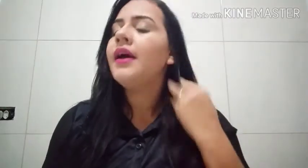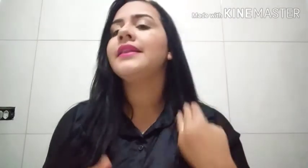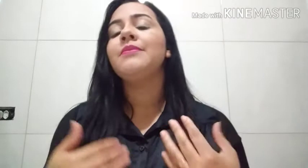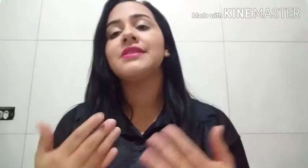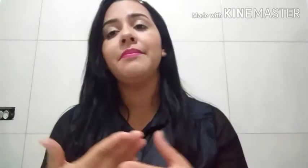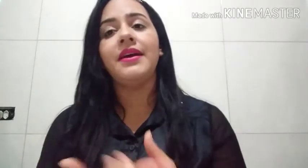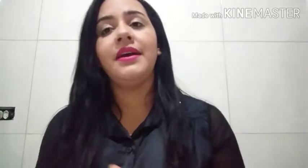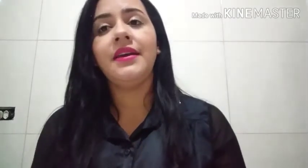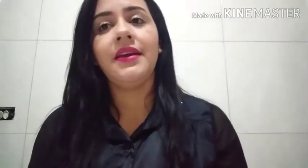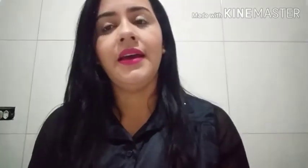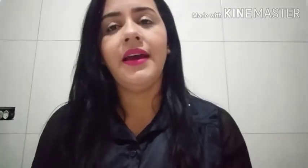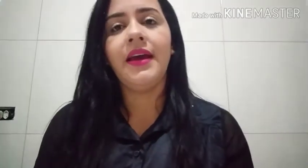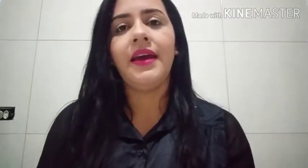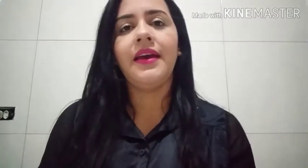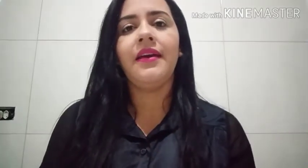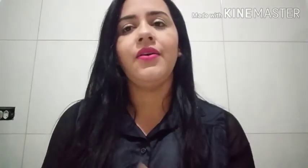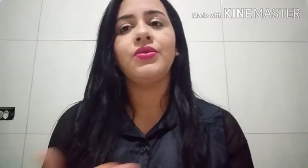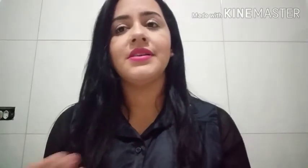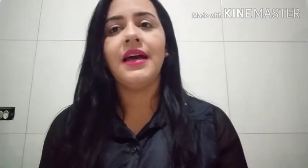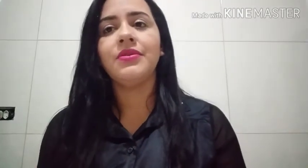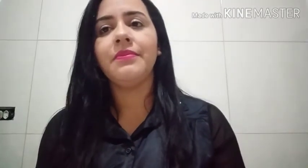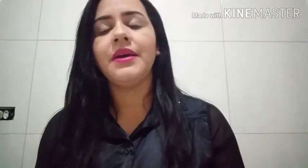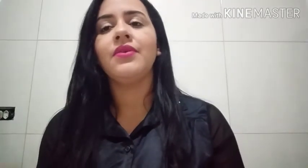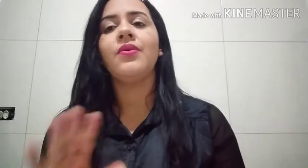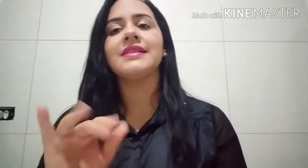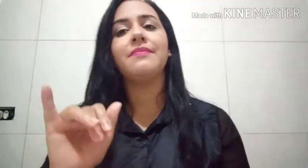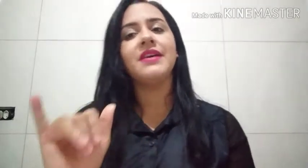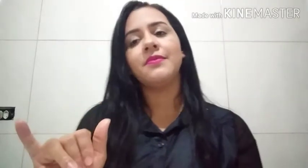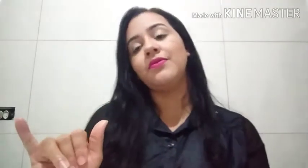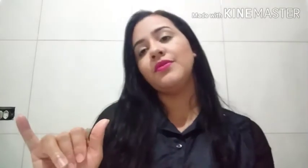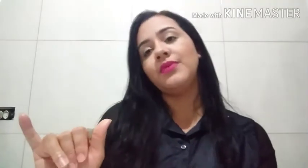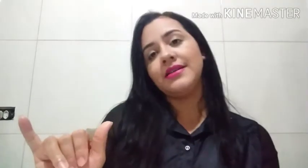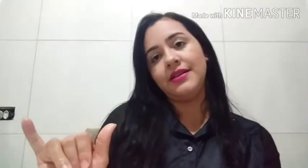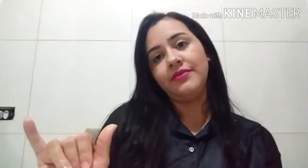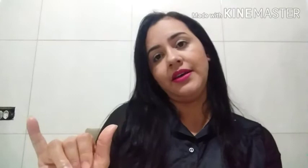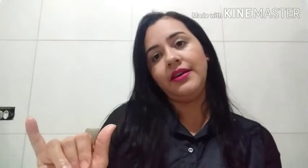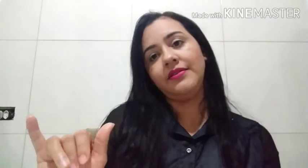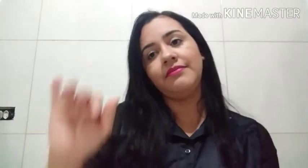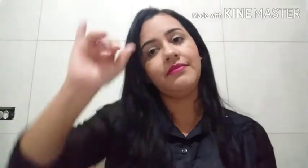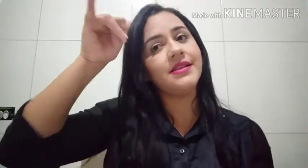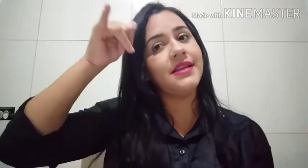Temos também outro sinal também com essa mesma configuração, né? Esse aqui,